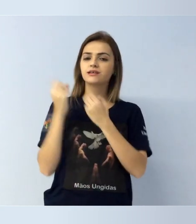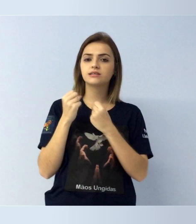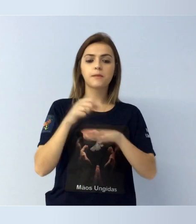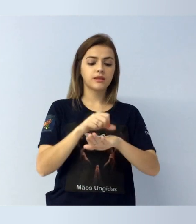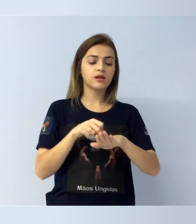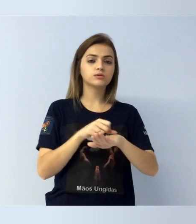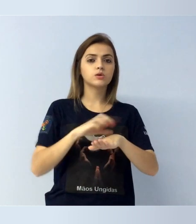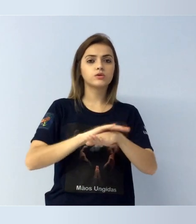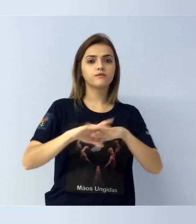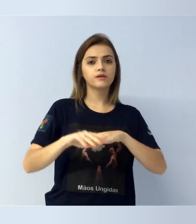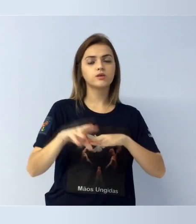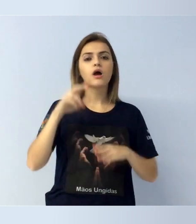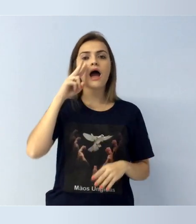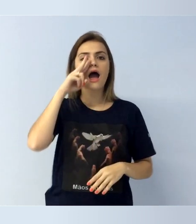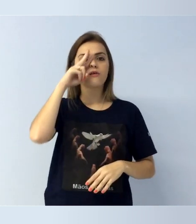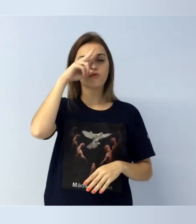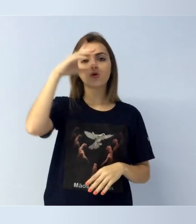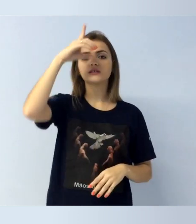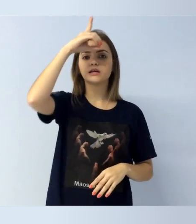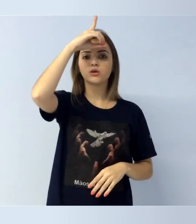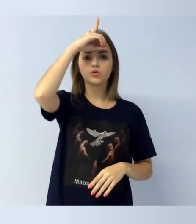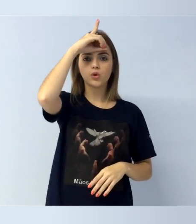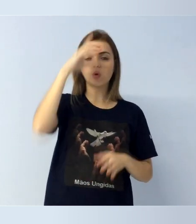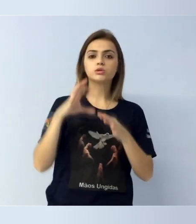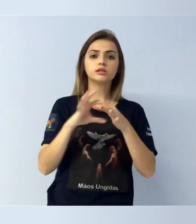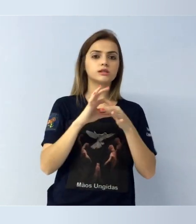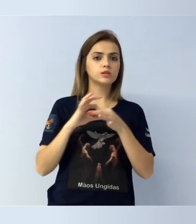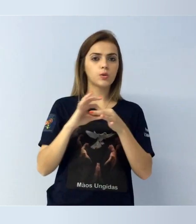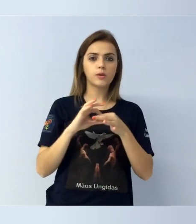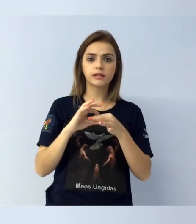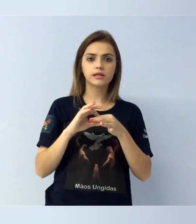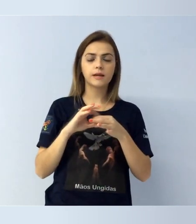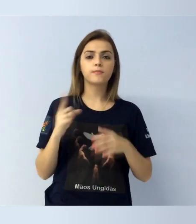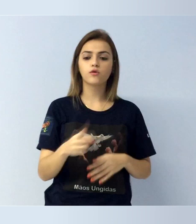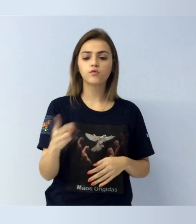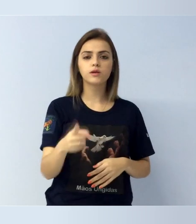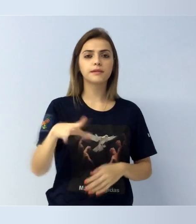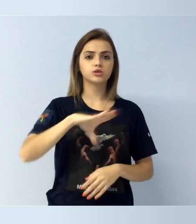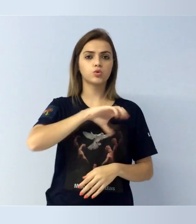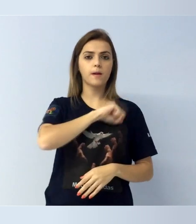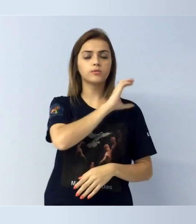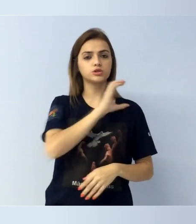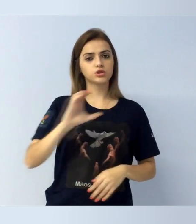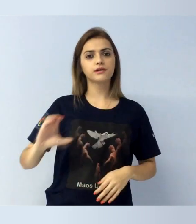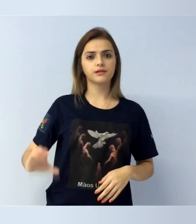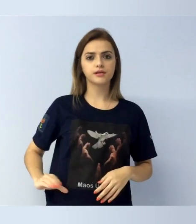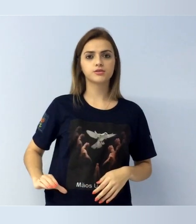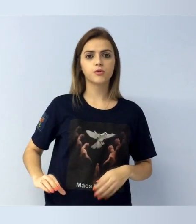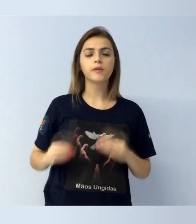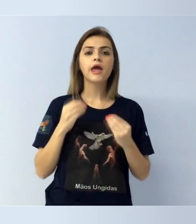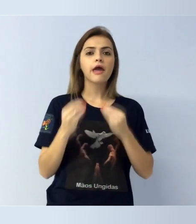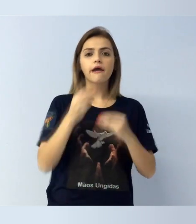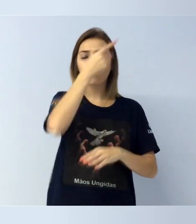enfermos a força e o dom de se unir mais intimamente à paixão de Cristo. De certa forma, ele